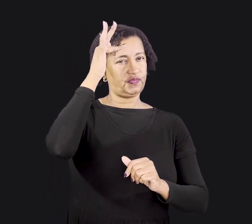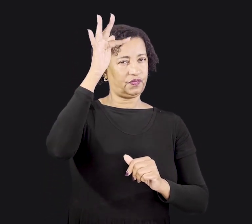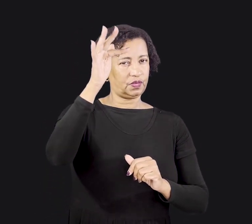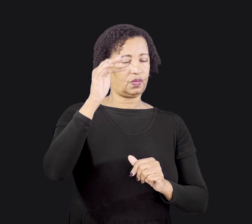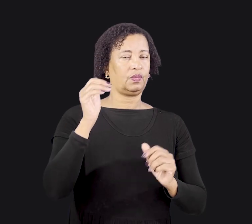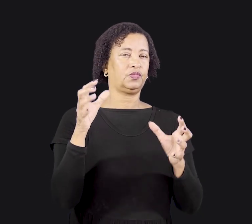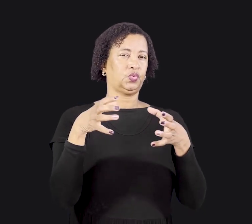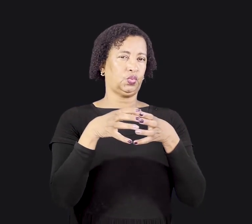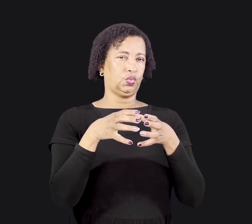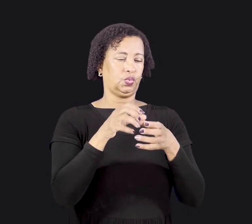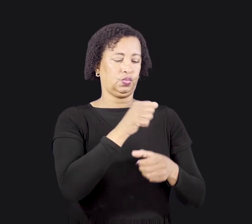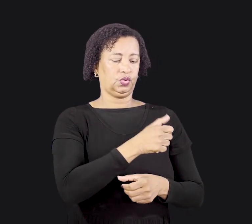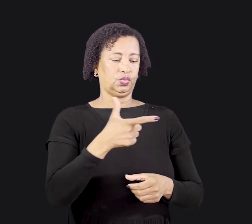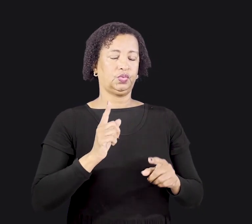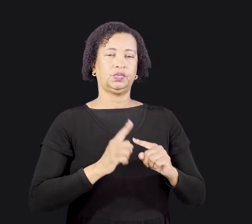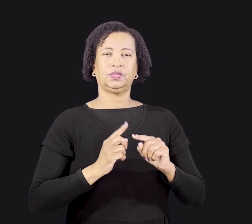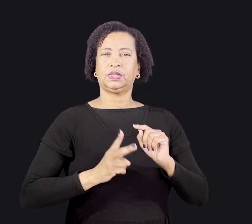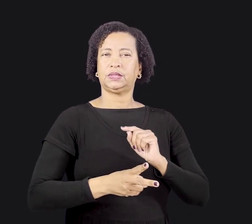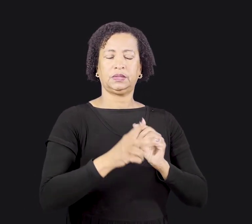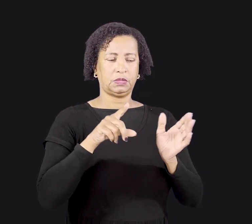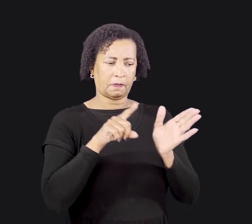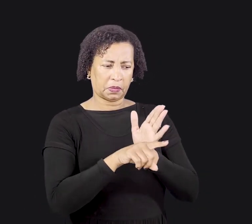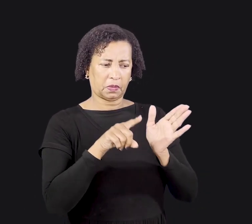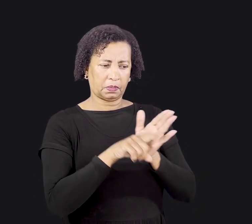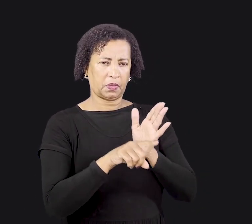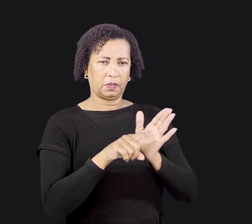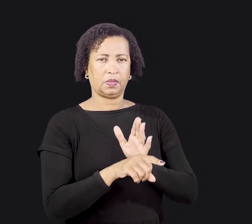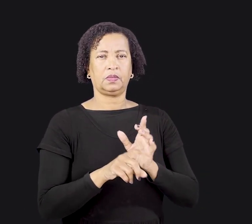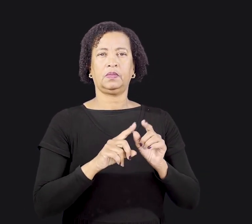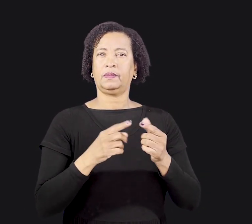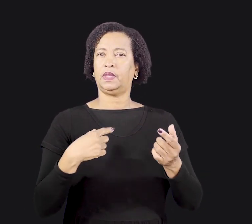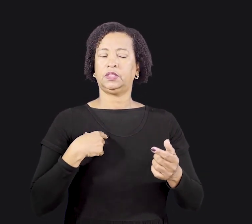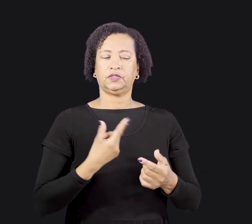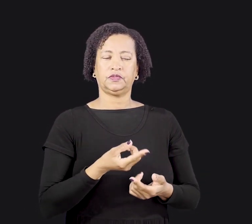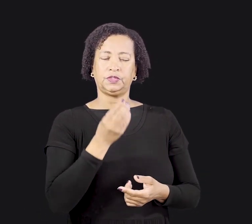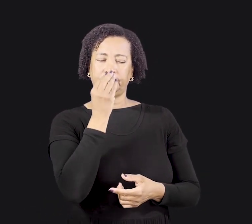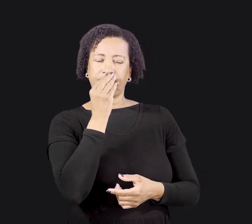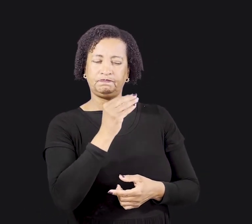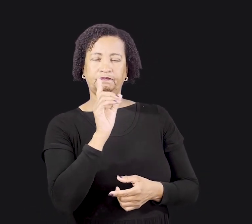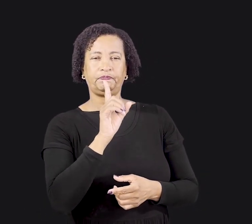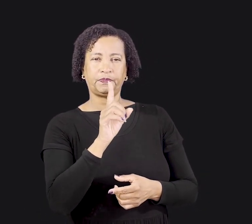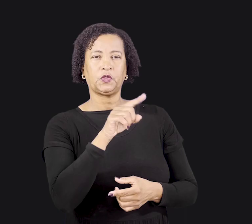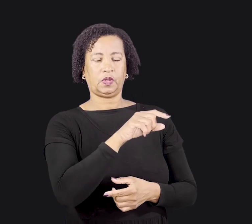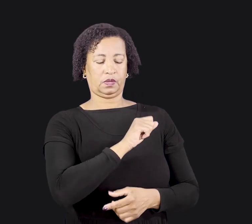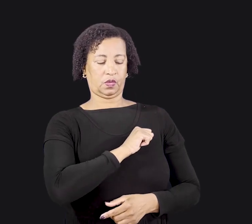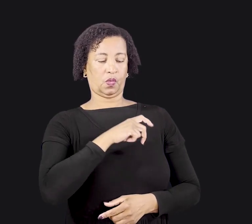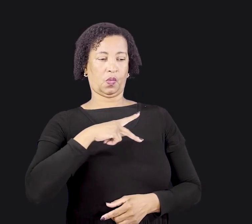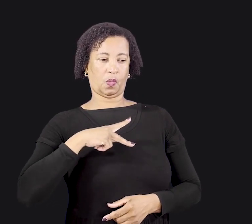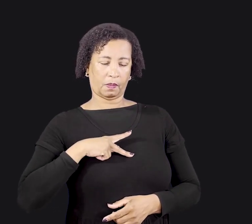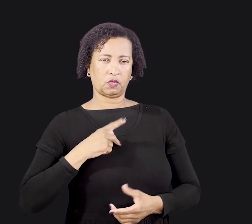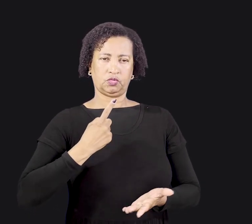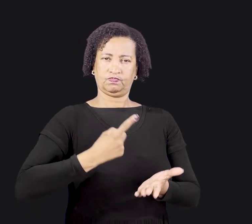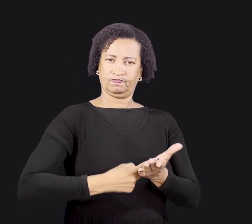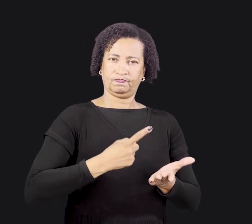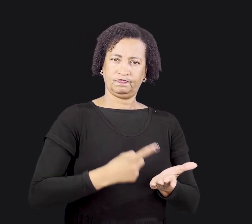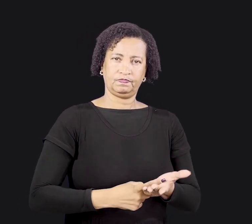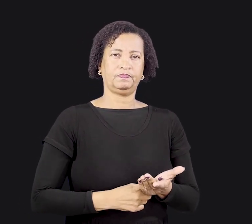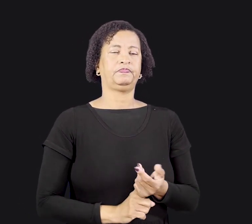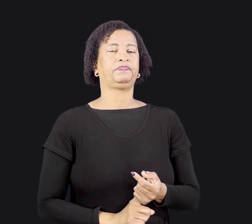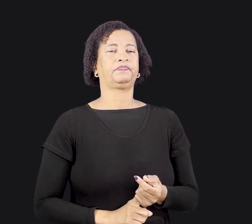ele sempre fazia muitas perguntas. Mas não o subestime por isso. Ele foi um apóstolo muito comprometido. Numa ocasião, quando ele